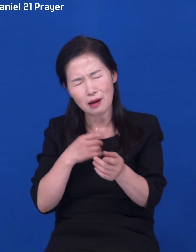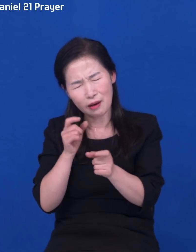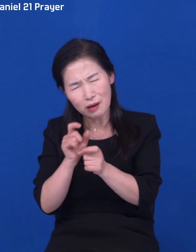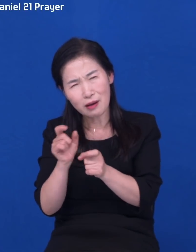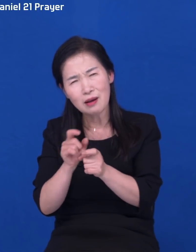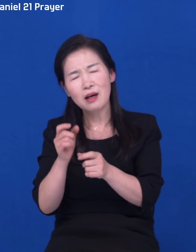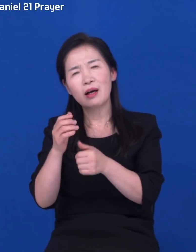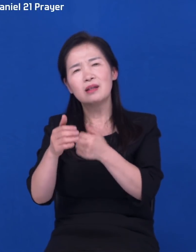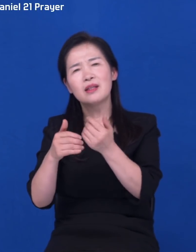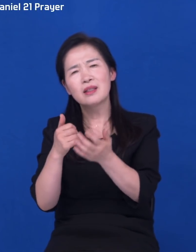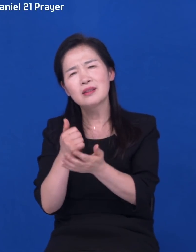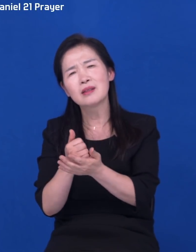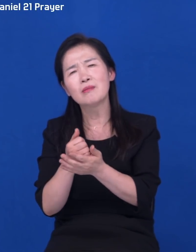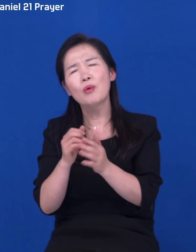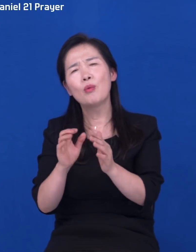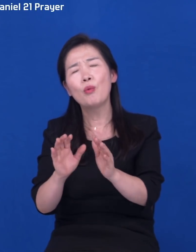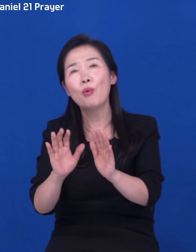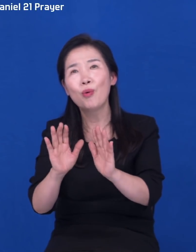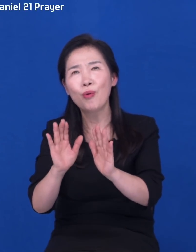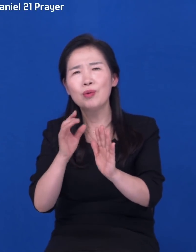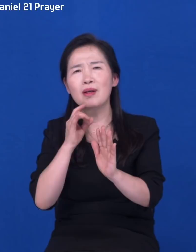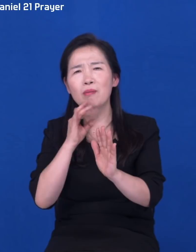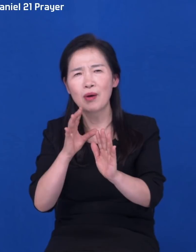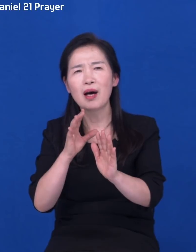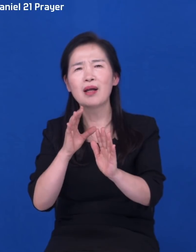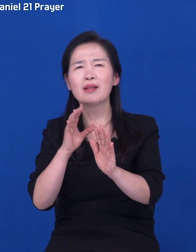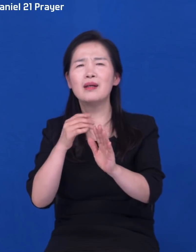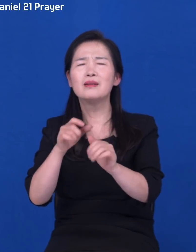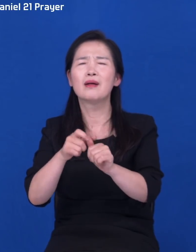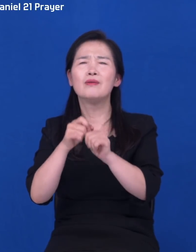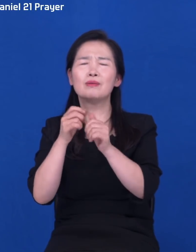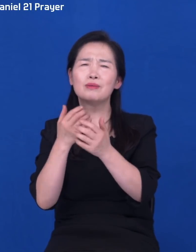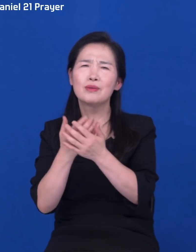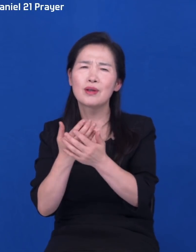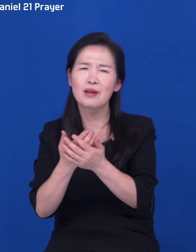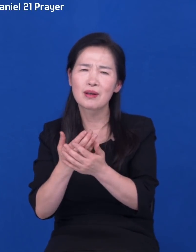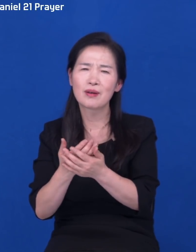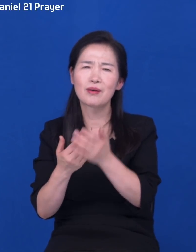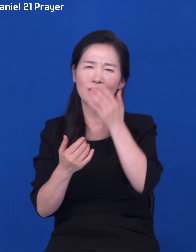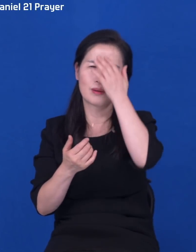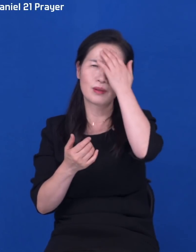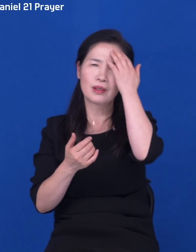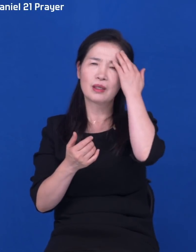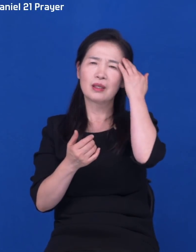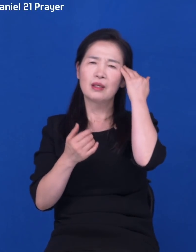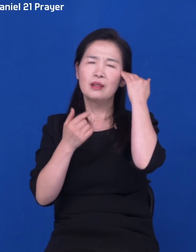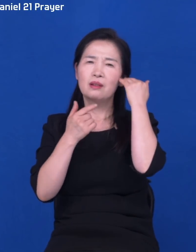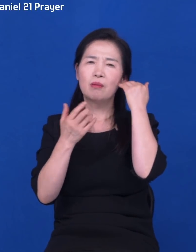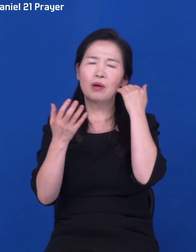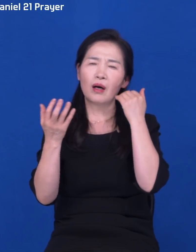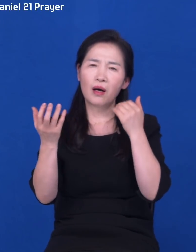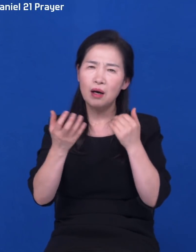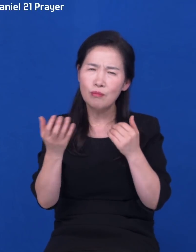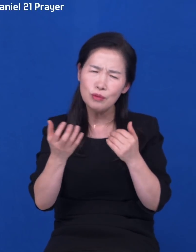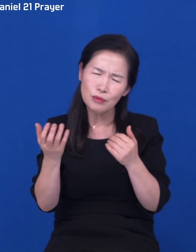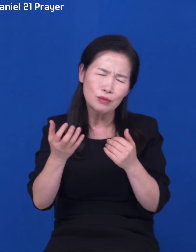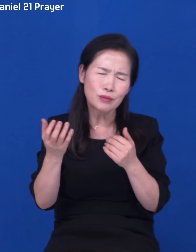하나님 오늘만 살려주세요. 오늘 제가 주인인 게 분명해요. 이게 너무 아프면 안 된다는 생각밖에 안